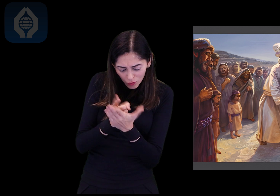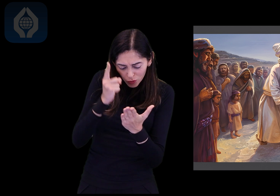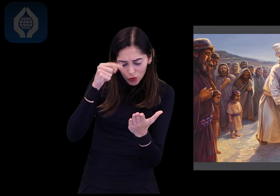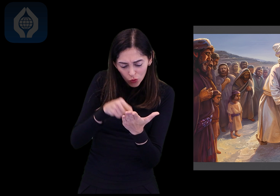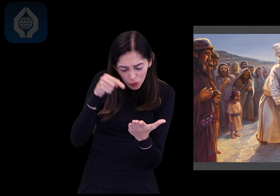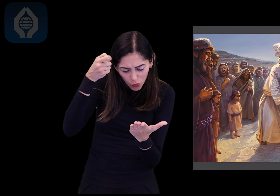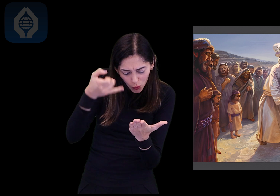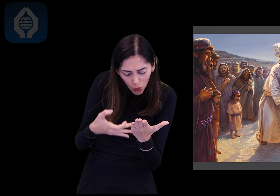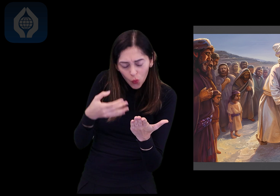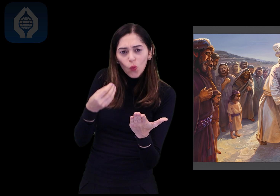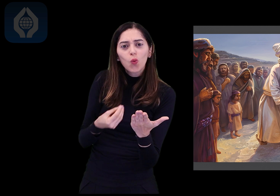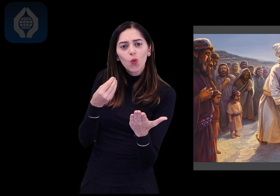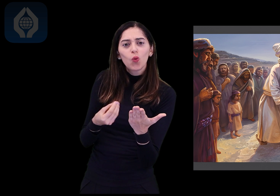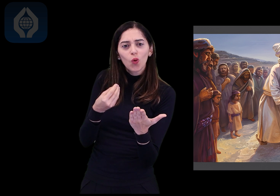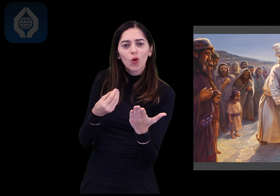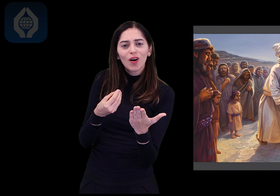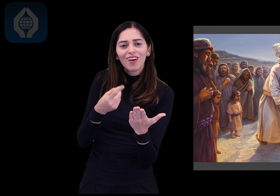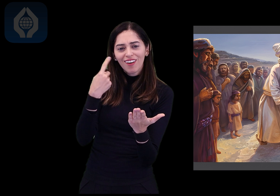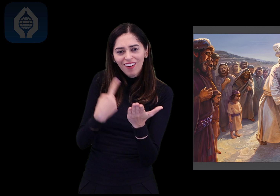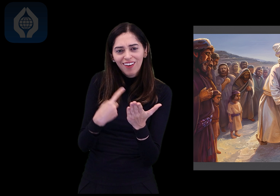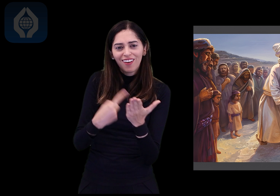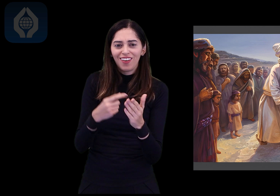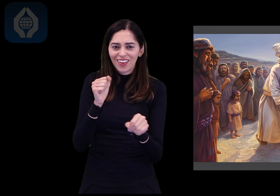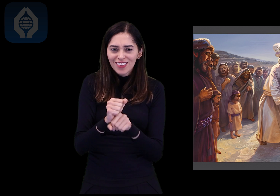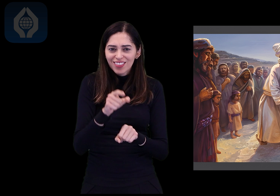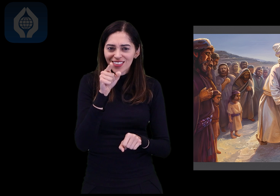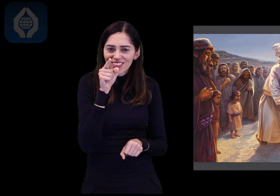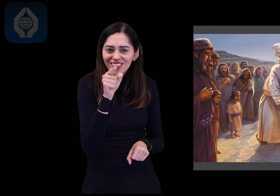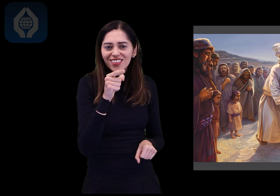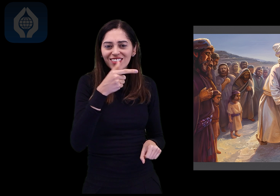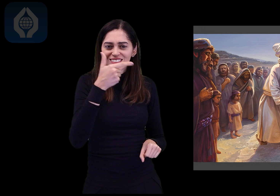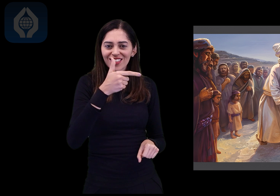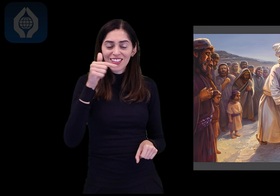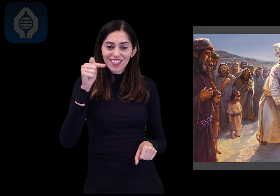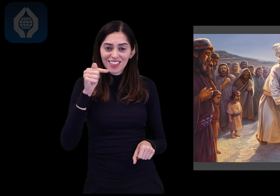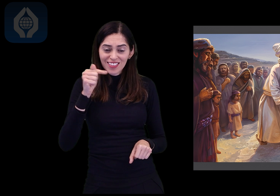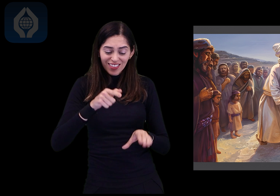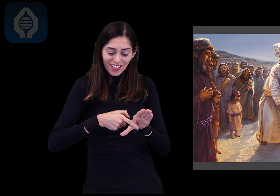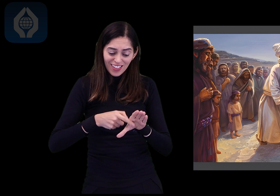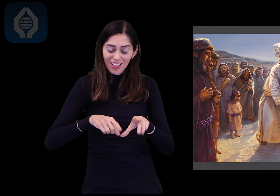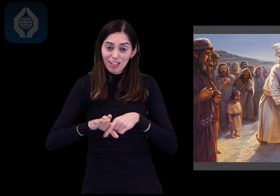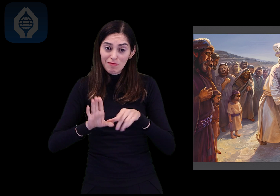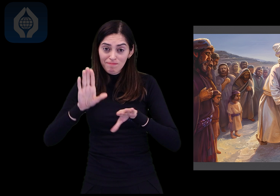que ela diz. Conto com você no nosso 27º passo dessa jornada ou na